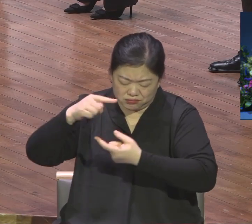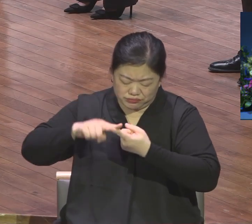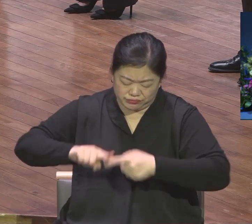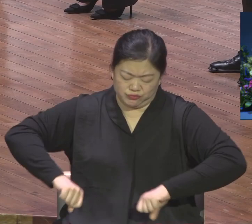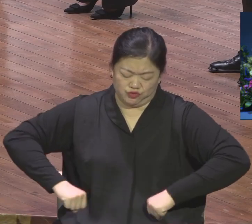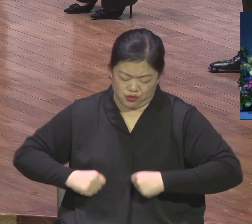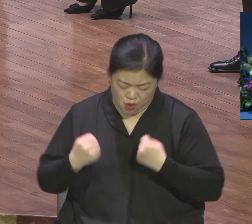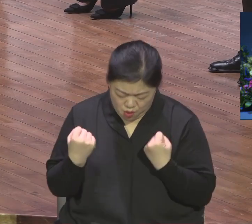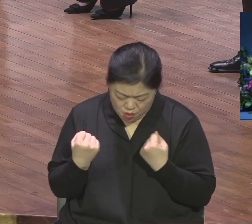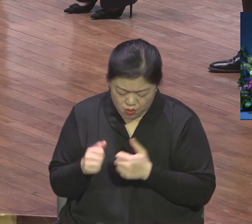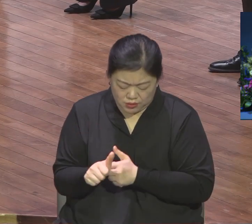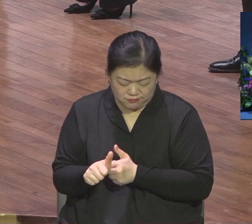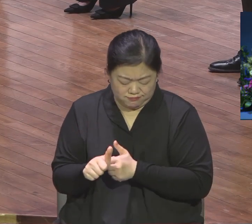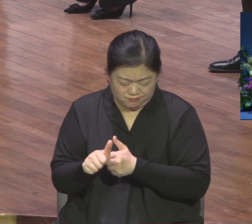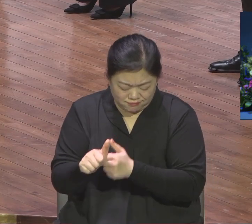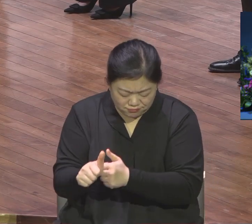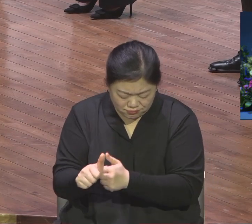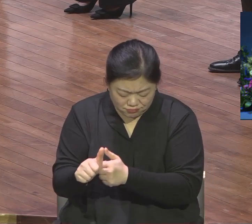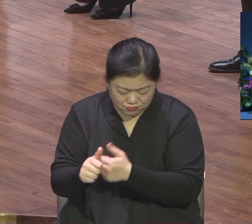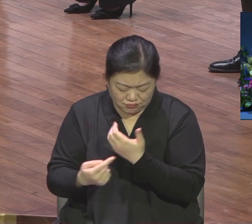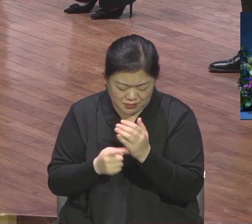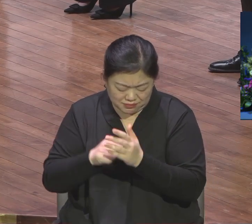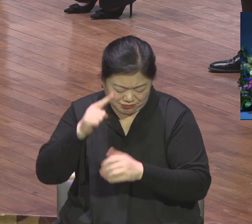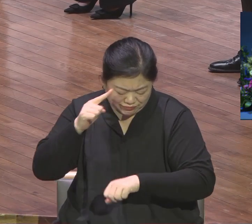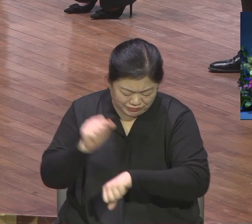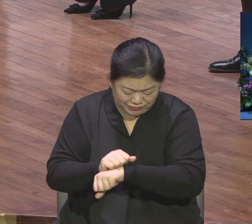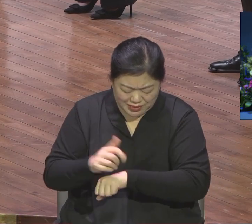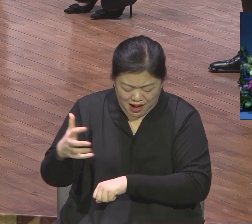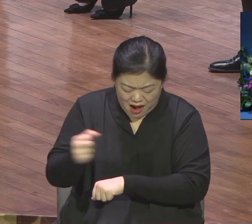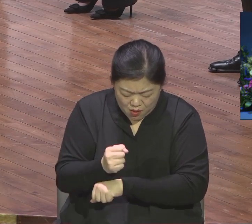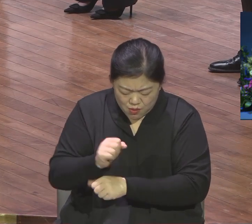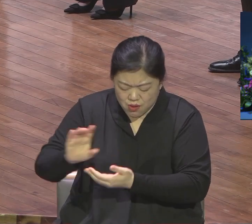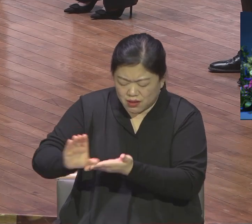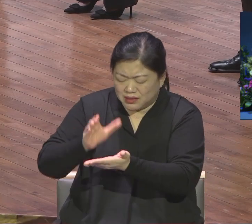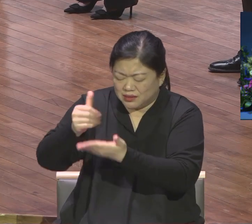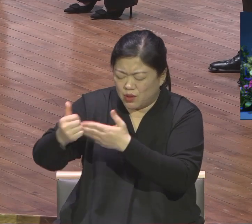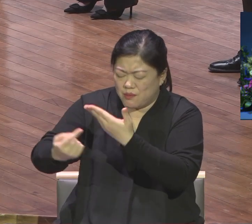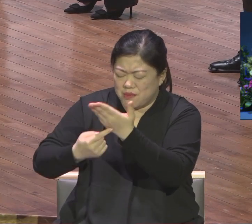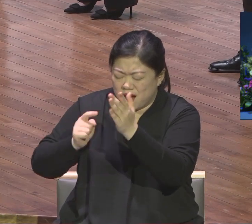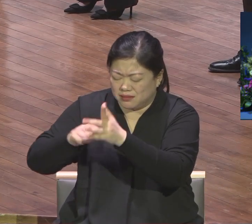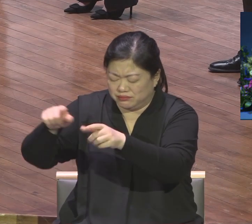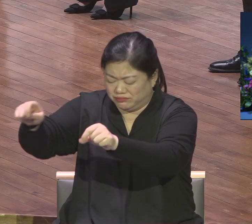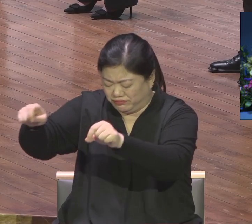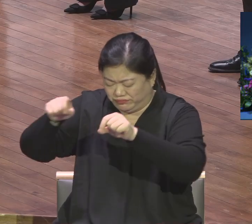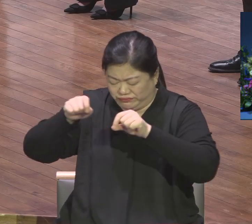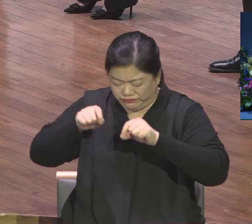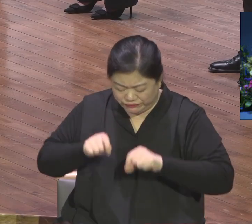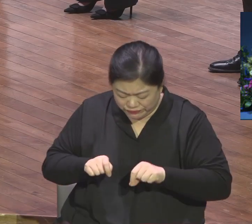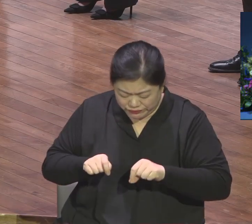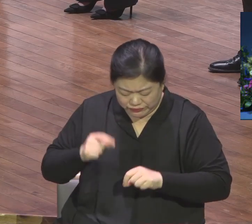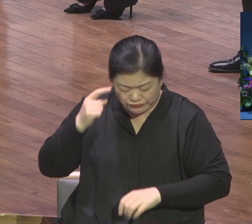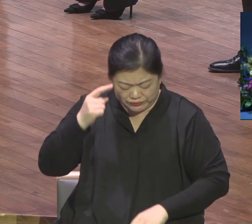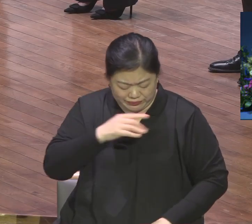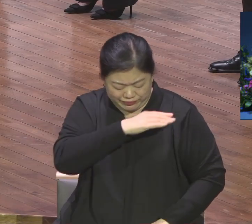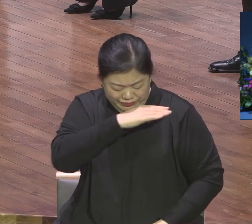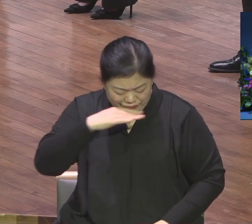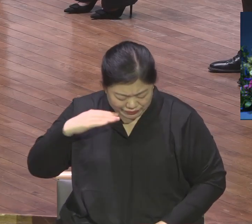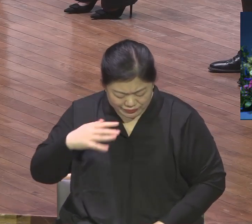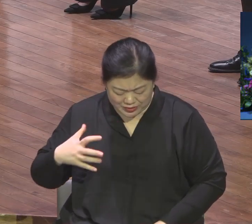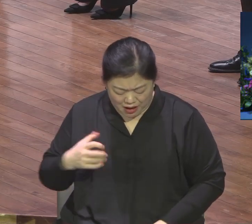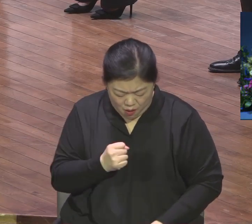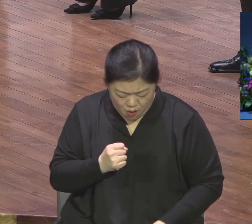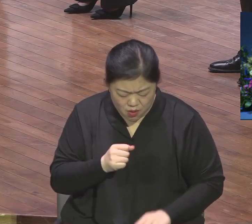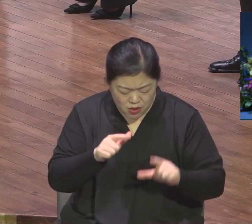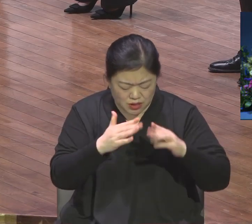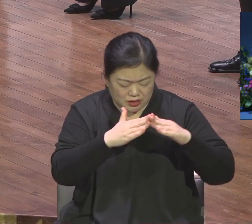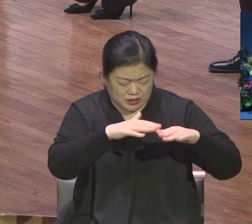그 말씀에 따라가 지혜로운 마음을 가지고 오직 그리스도의 마음을 가지고 경영하며 주신 모든 현장에서